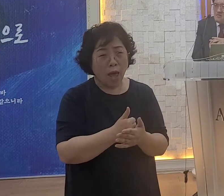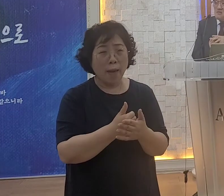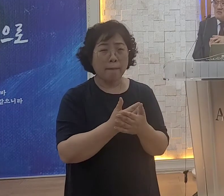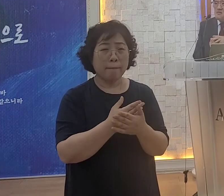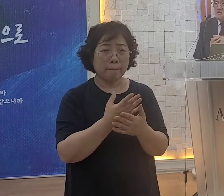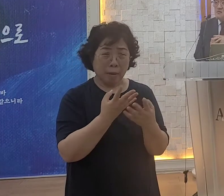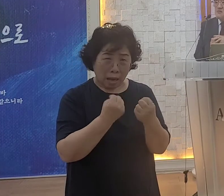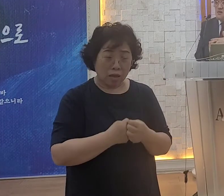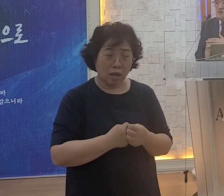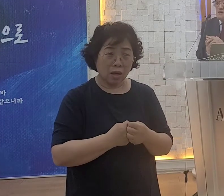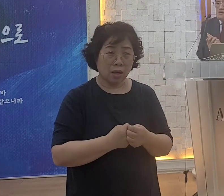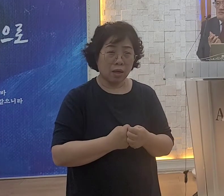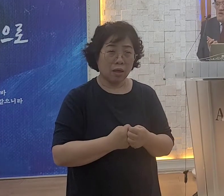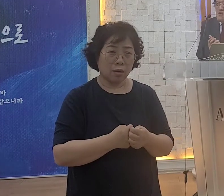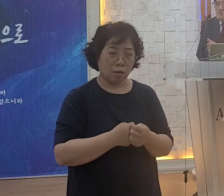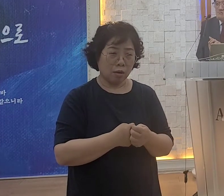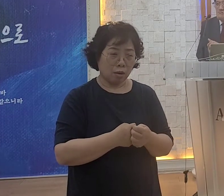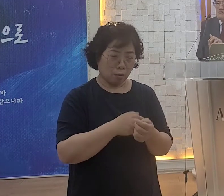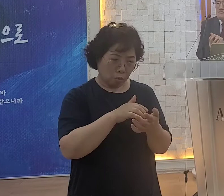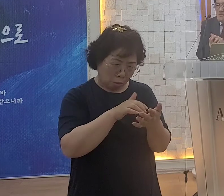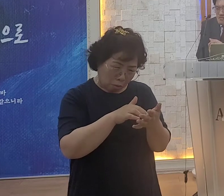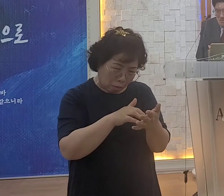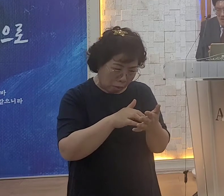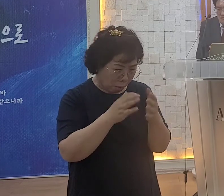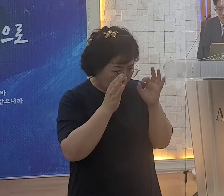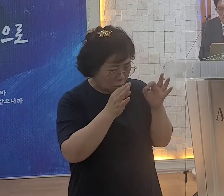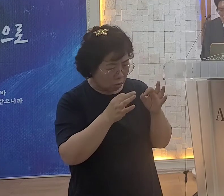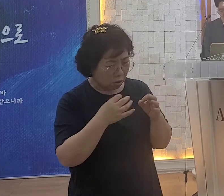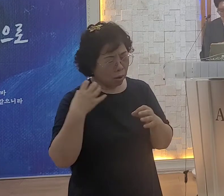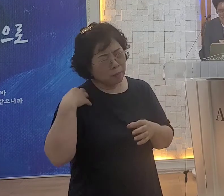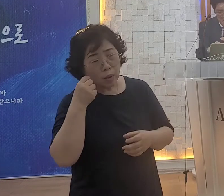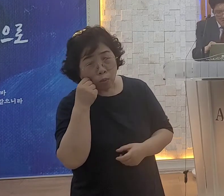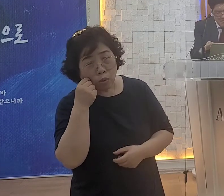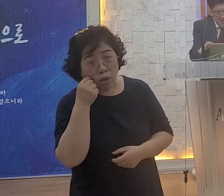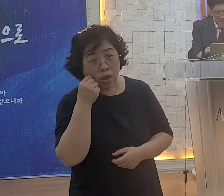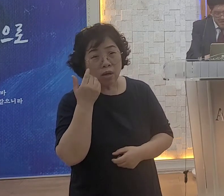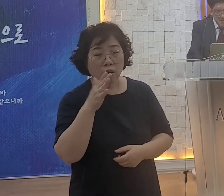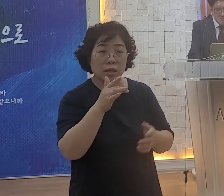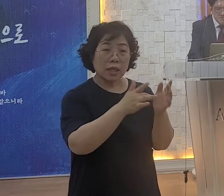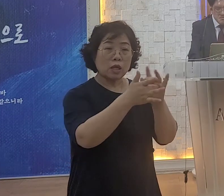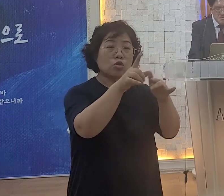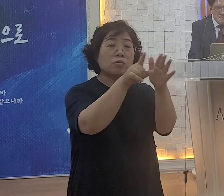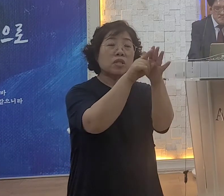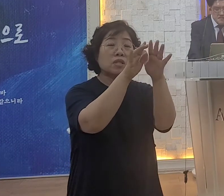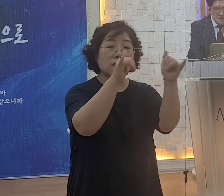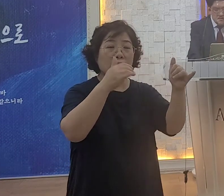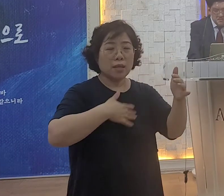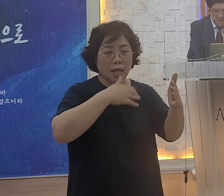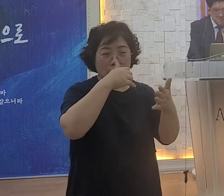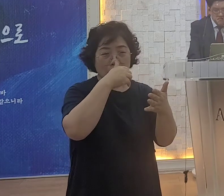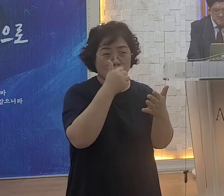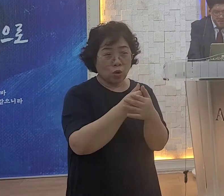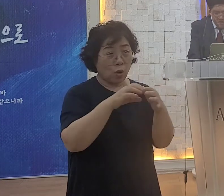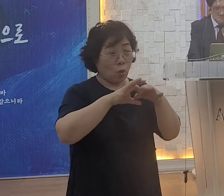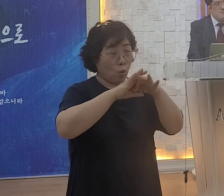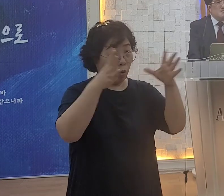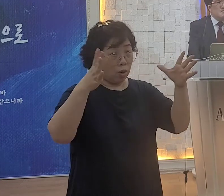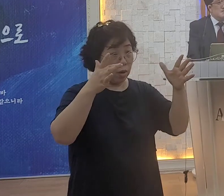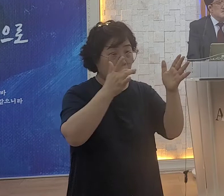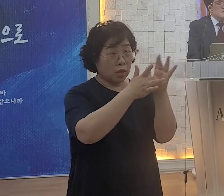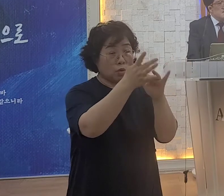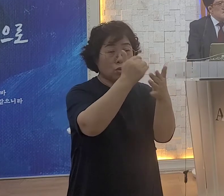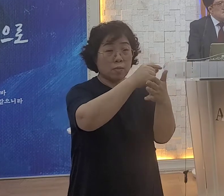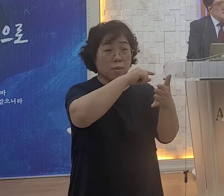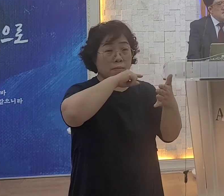수 없습니다. 그런데 예수를 믿는 사람은 나의 죄와 상관없이 그 예수의 피를